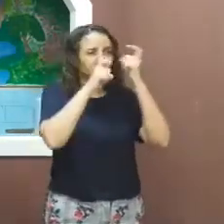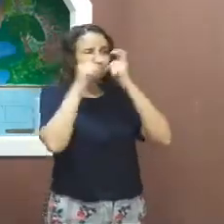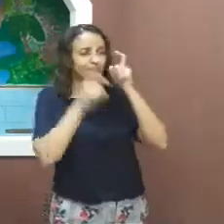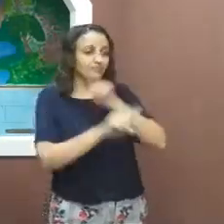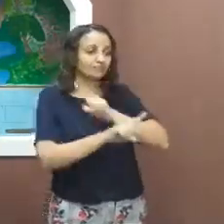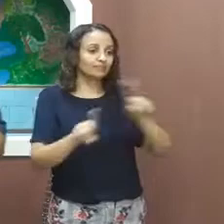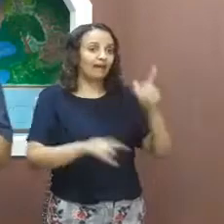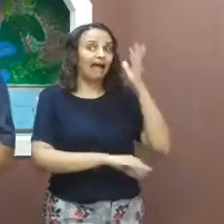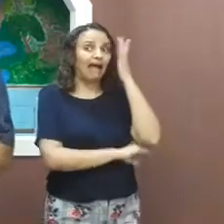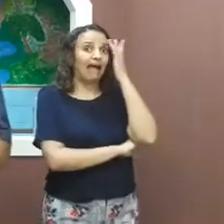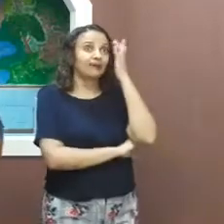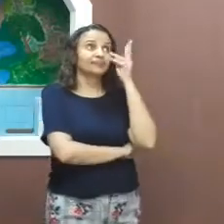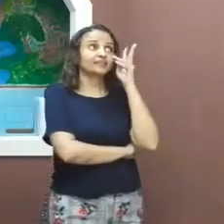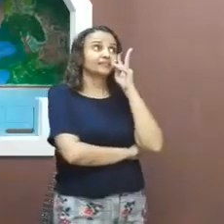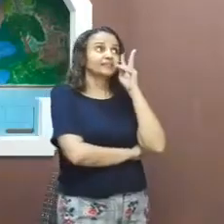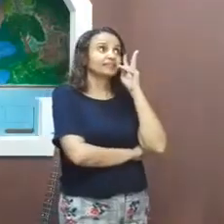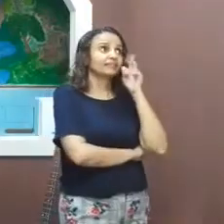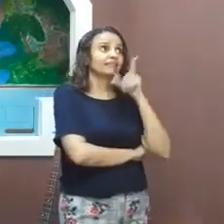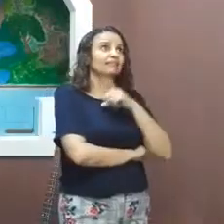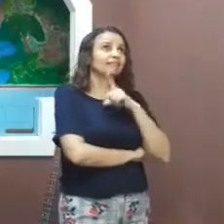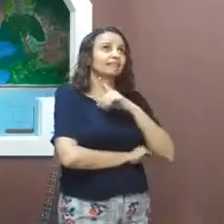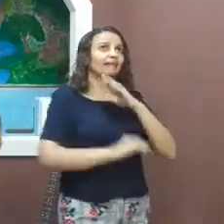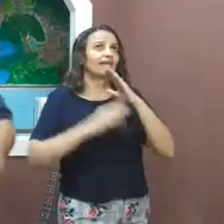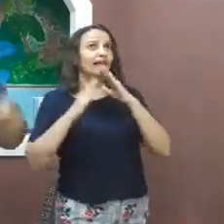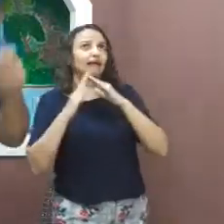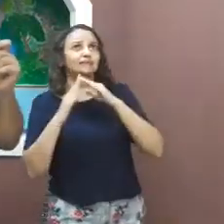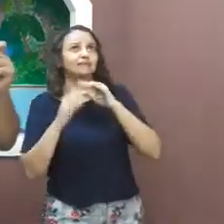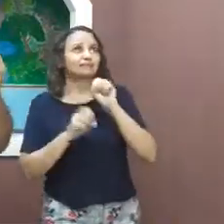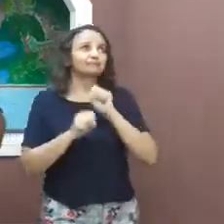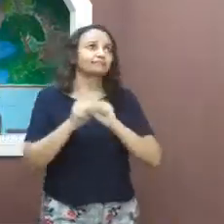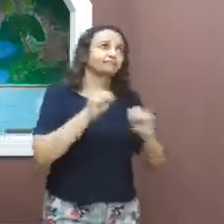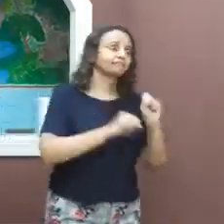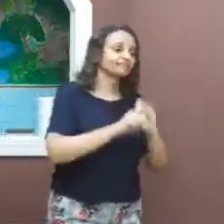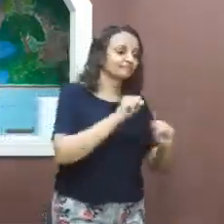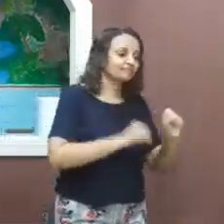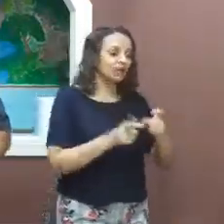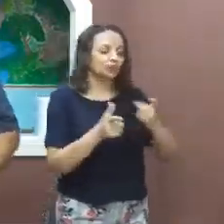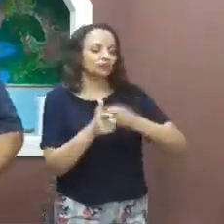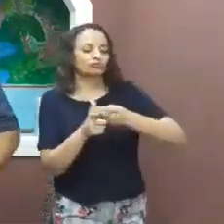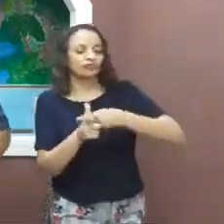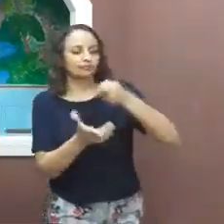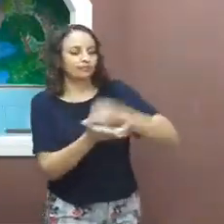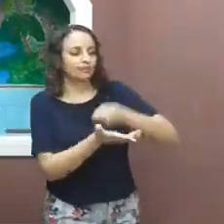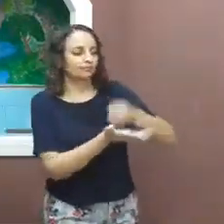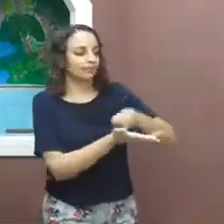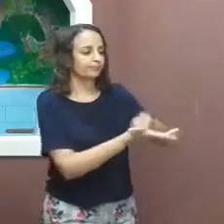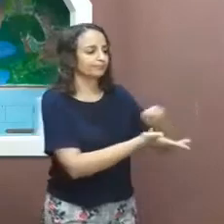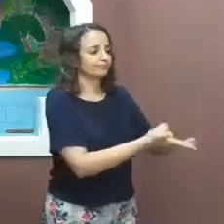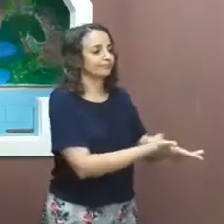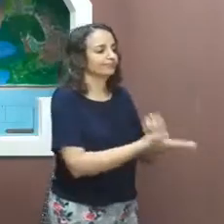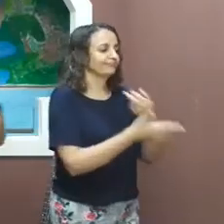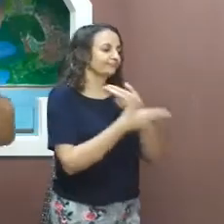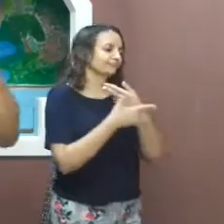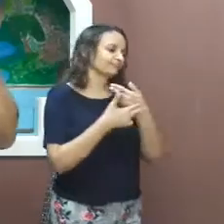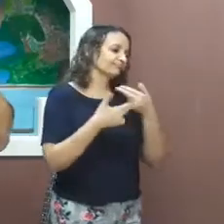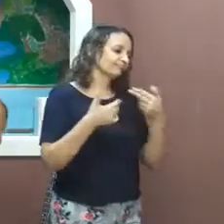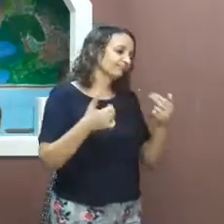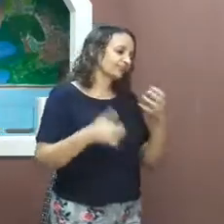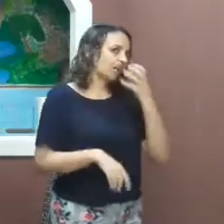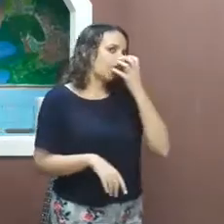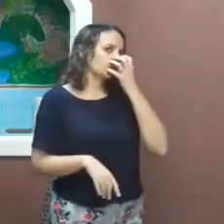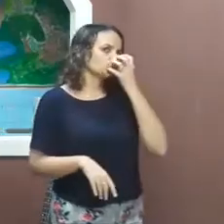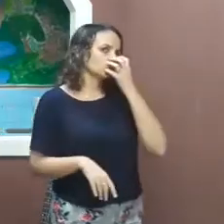Segunda-feira, pastor, segunda-feira tem casa para limpar, tem conta para pagar, tem não sei o que, tem cachorro